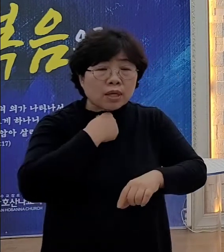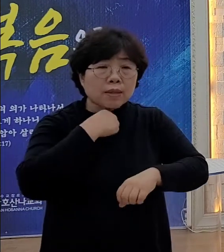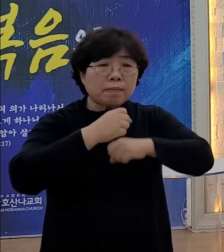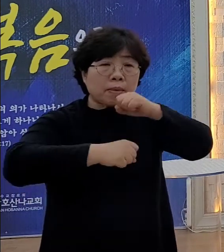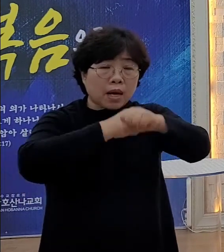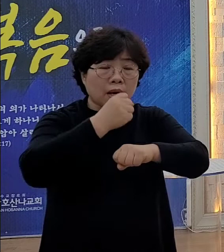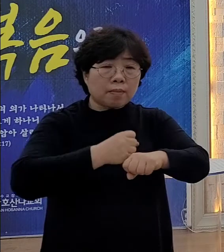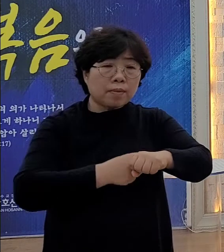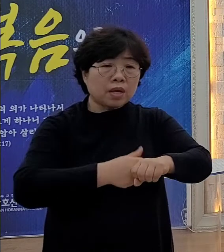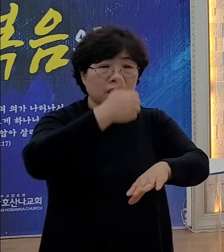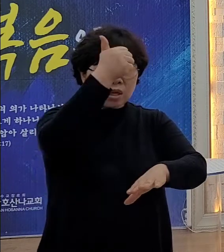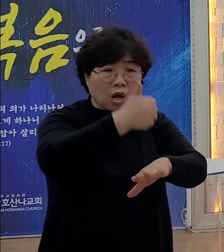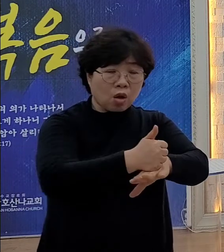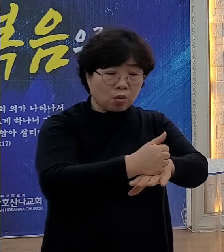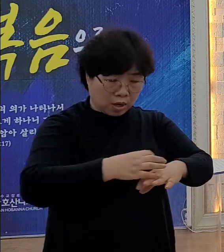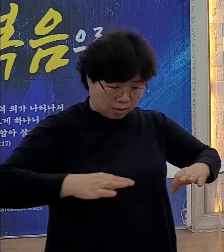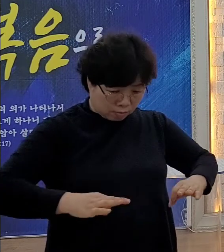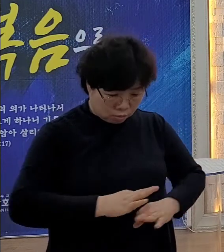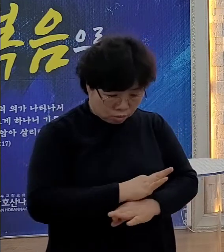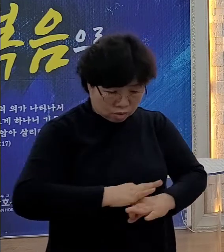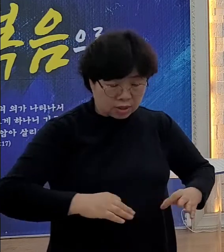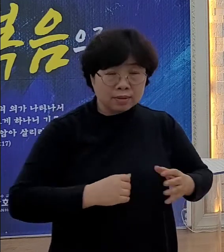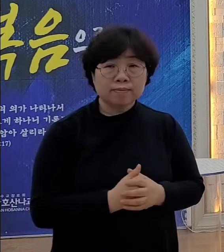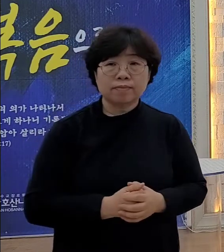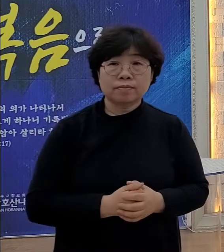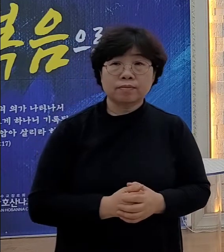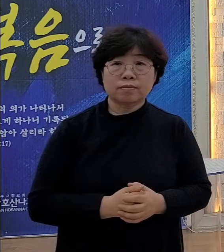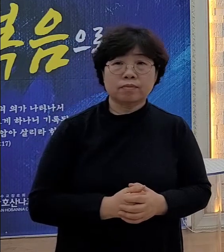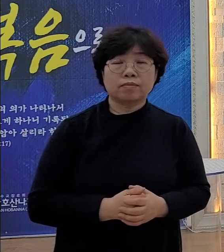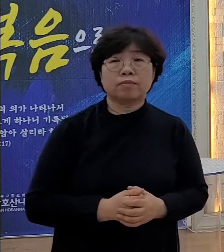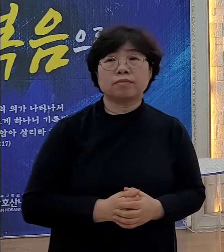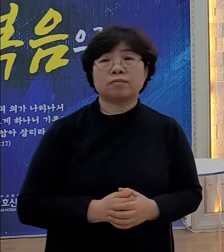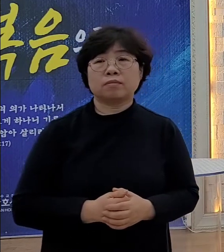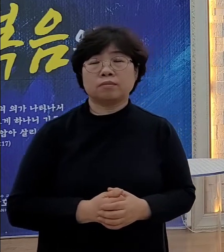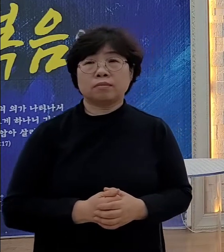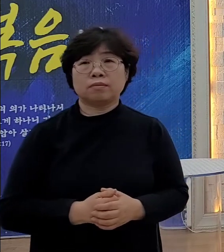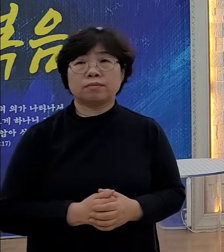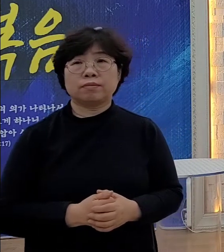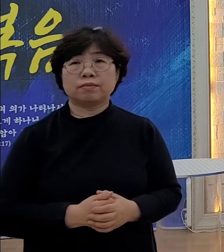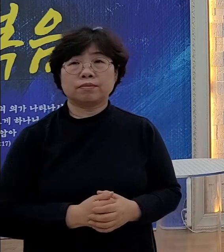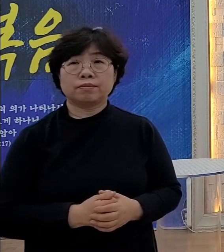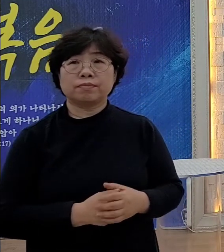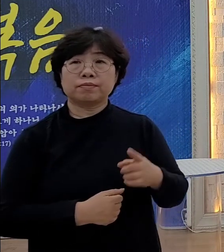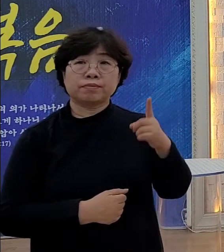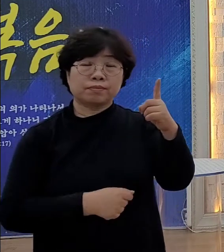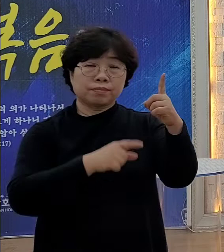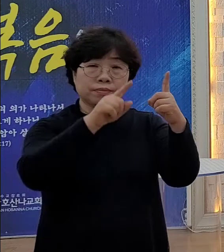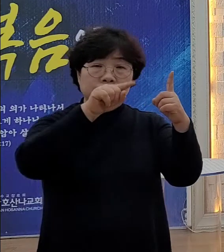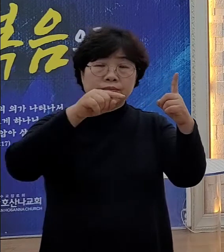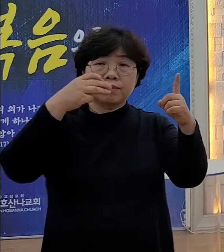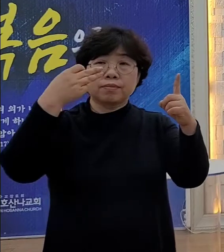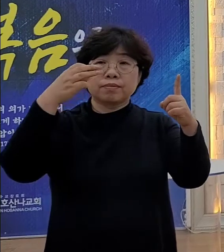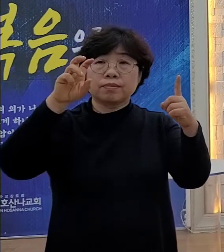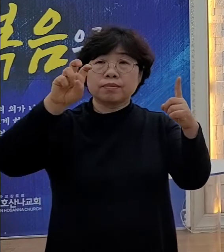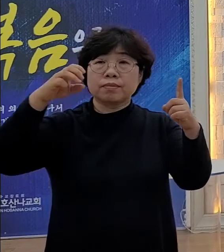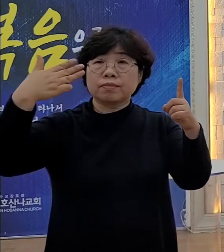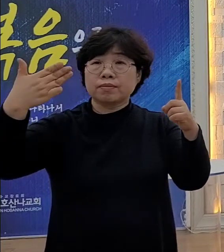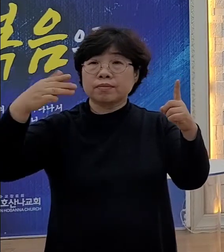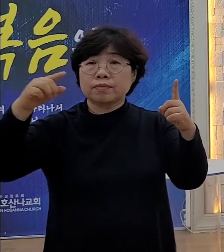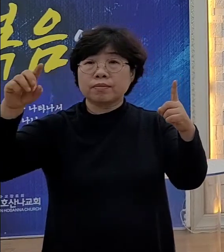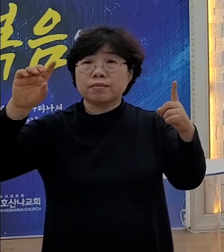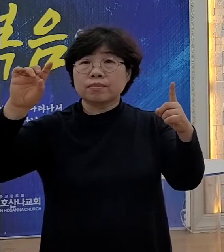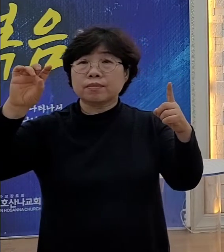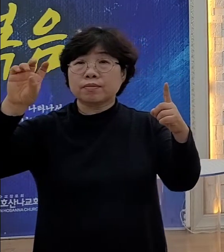이 어디 나와 있습니까? 오늘 우리가 안 읽었고 다음 주에 보려고 그랬는데 여러분 28절에서 31절을 한번